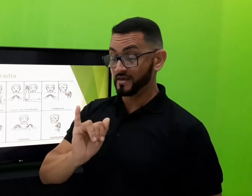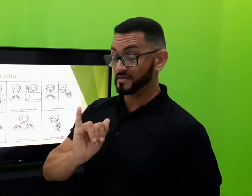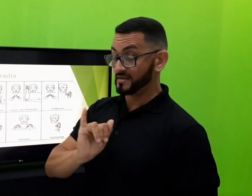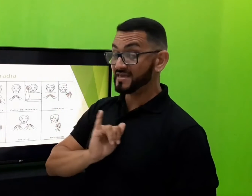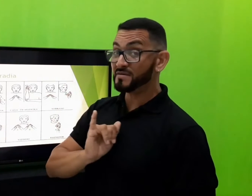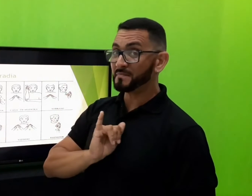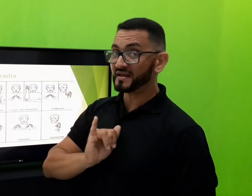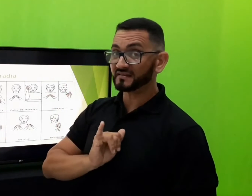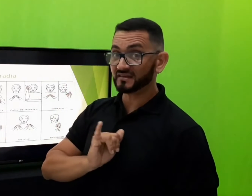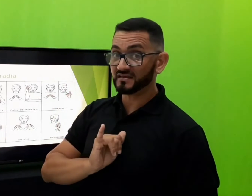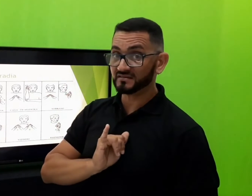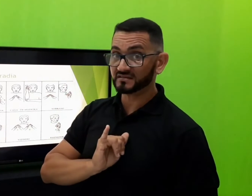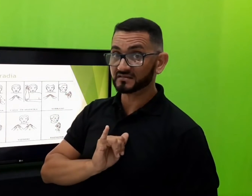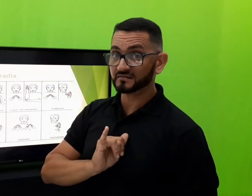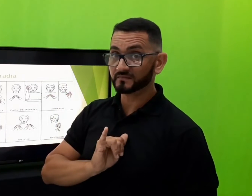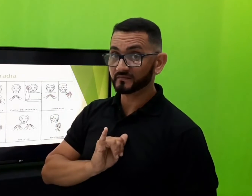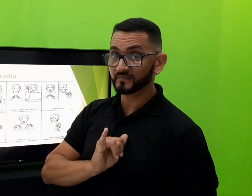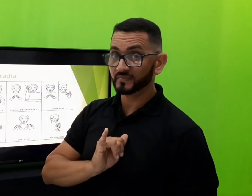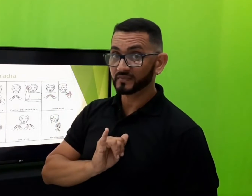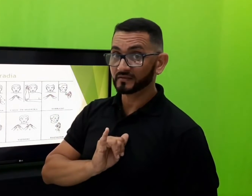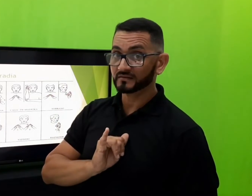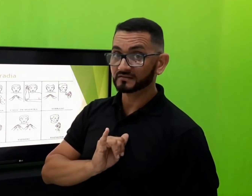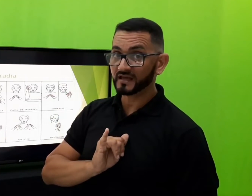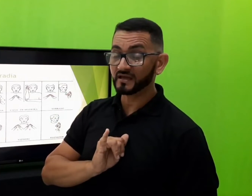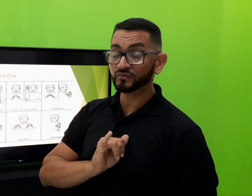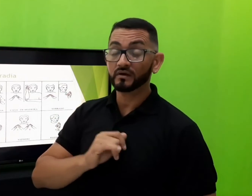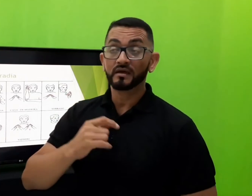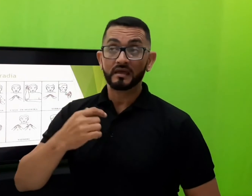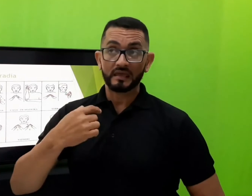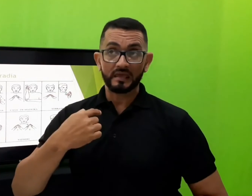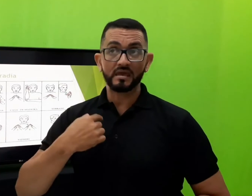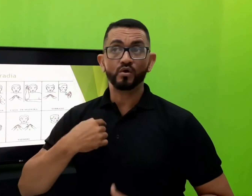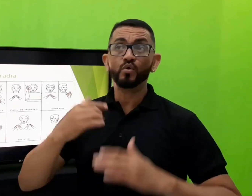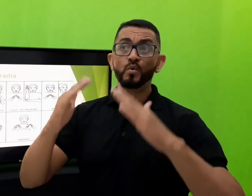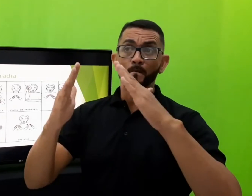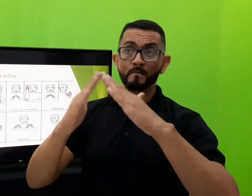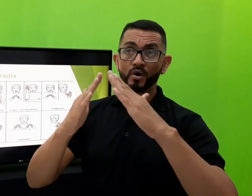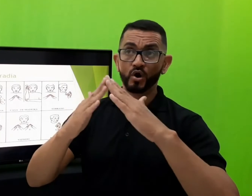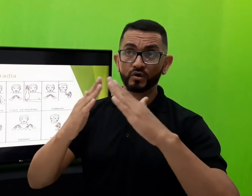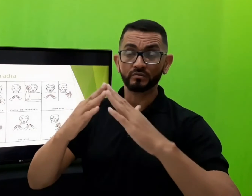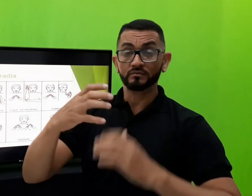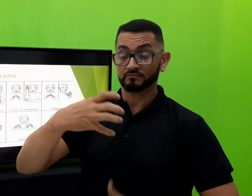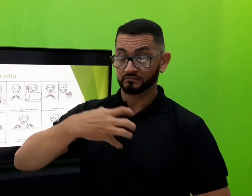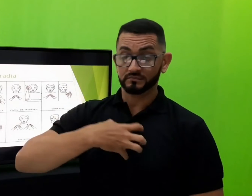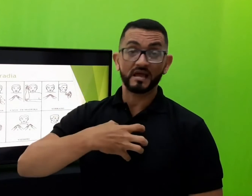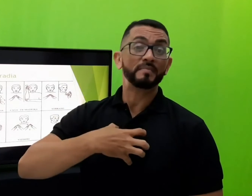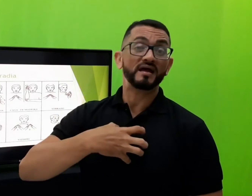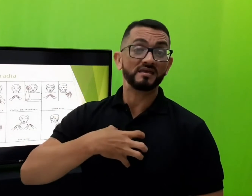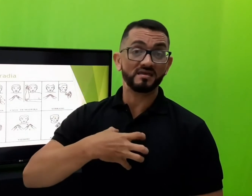em Imperatriz. Certo? Eu moro na